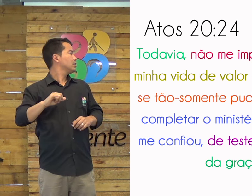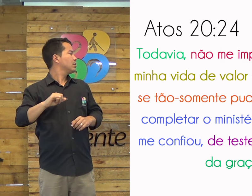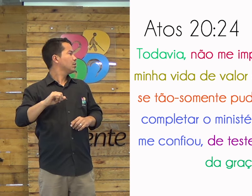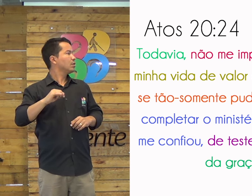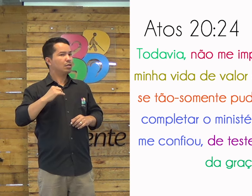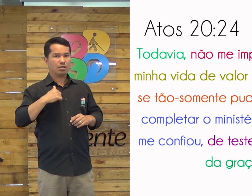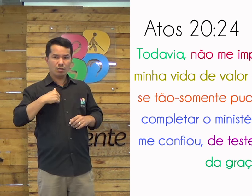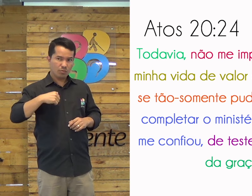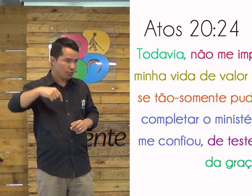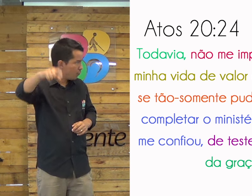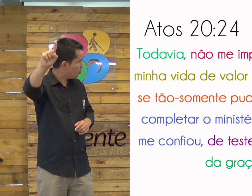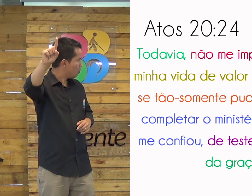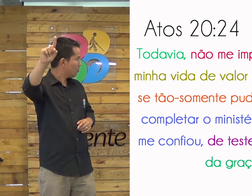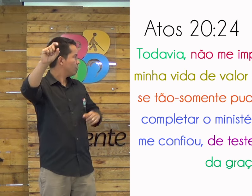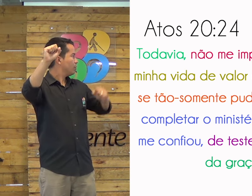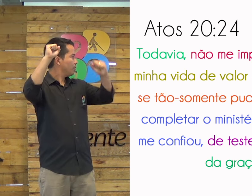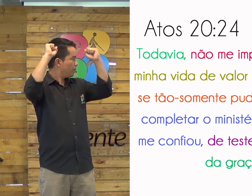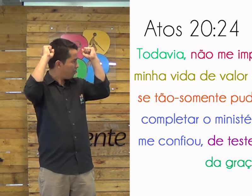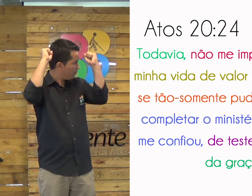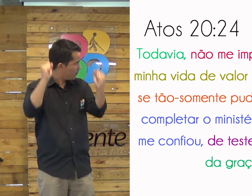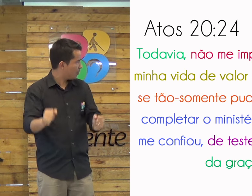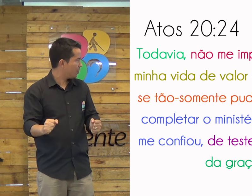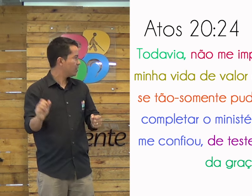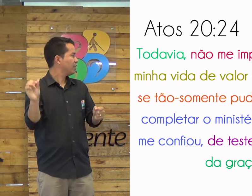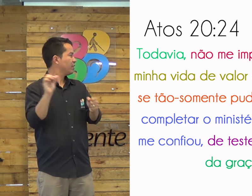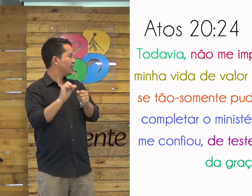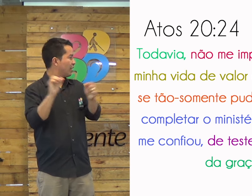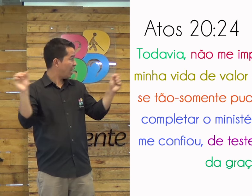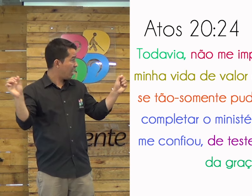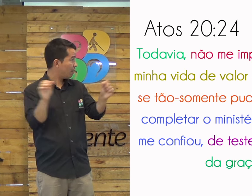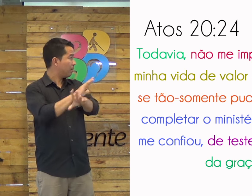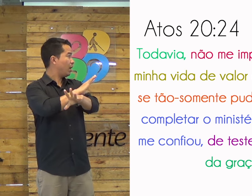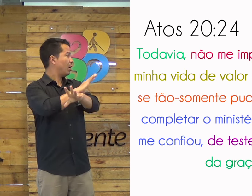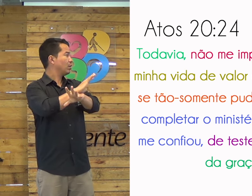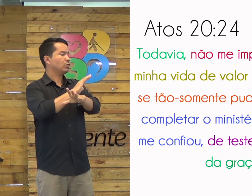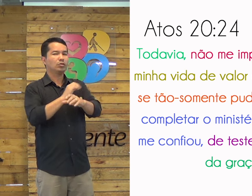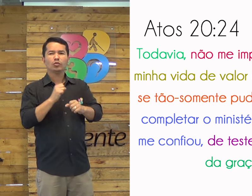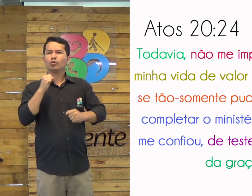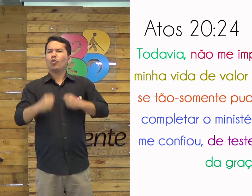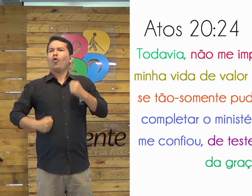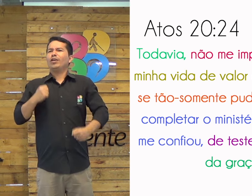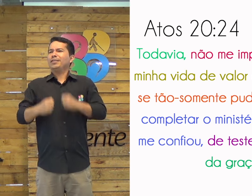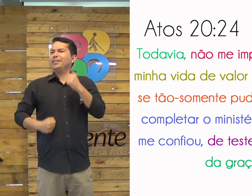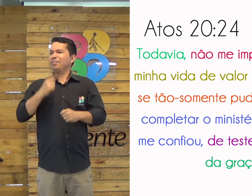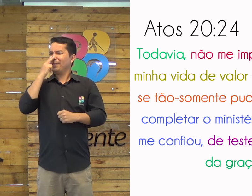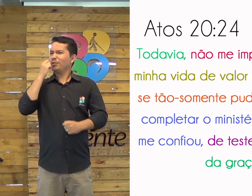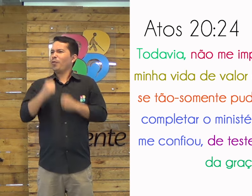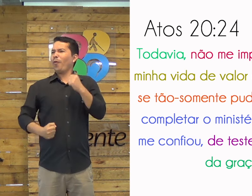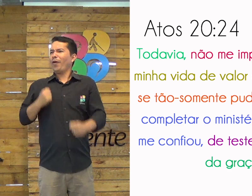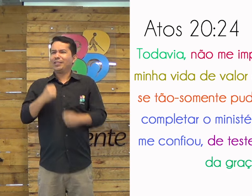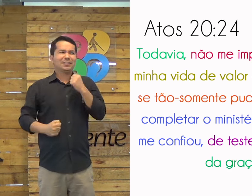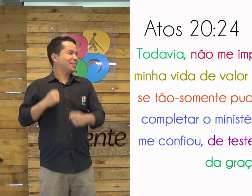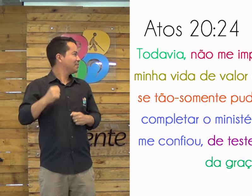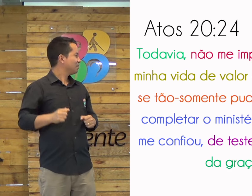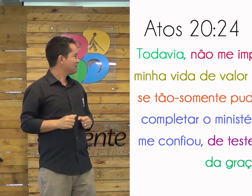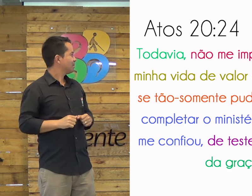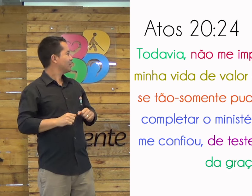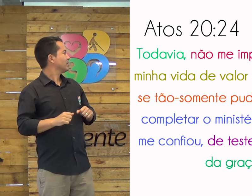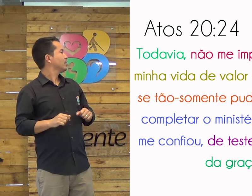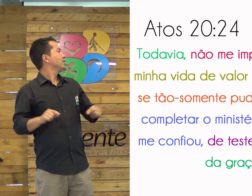Se tão somente puder terminar a corrida e completar o